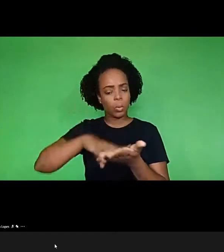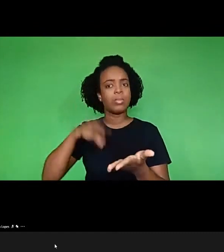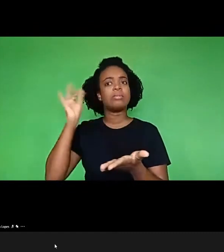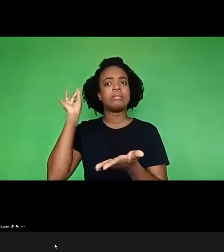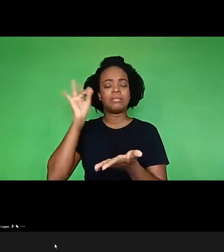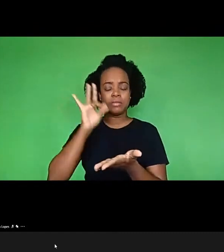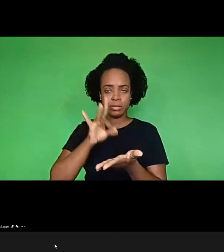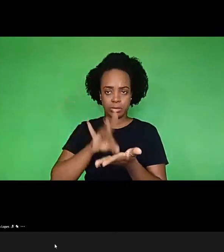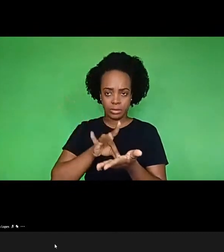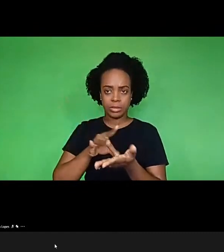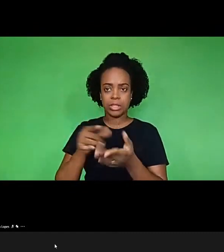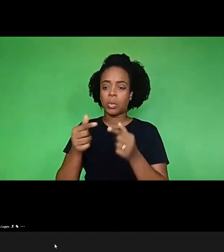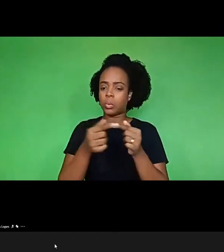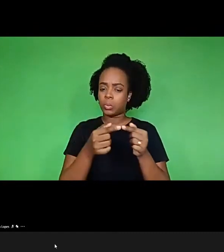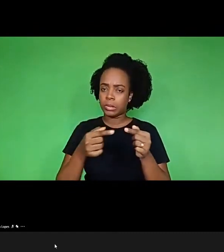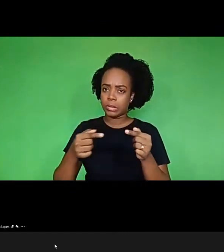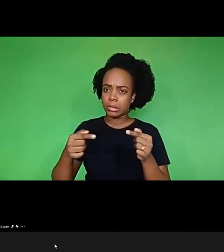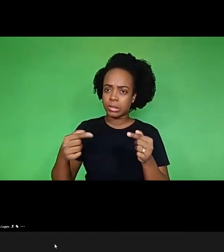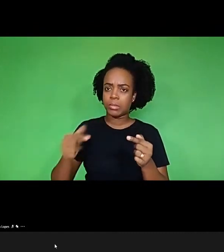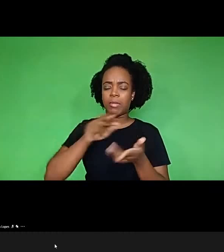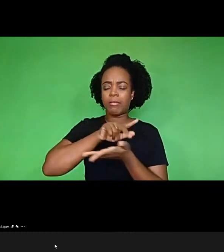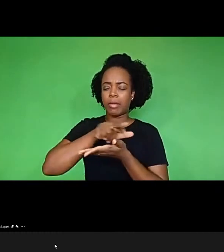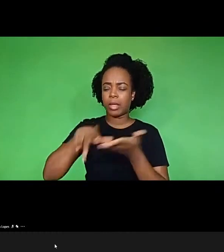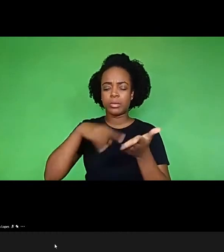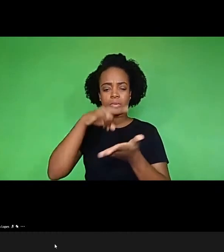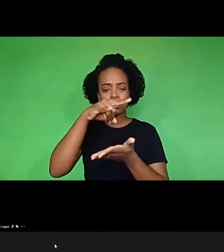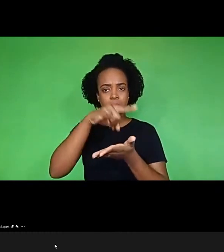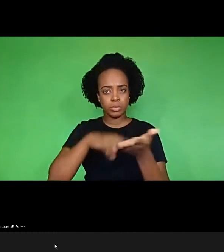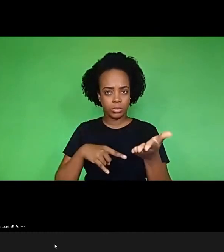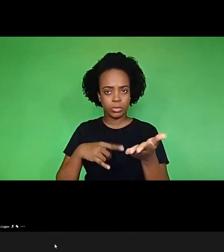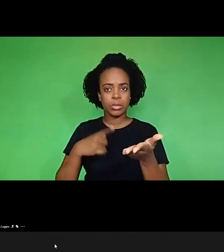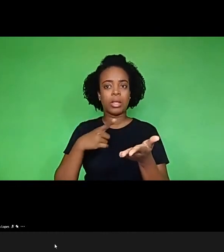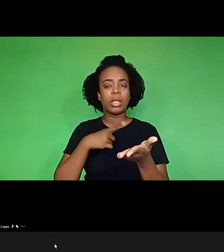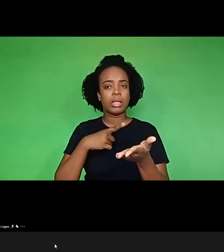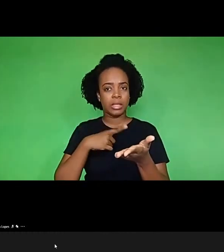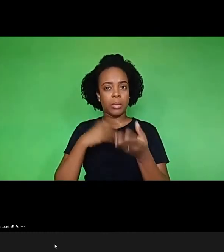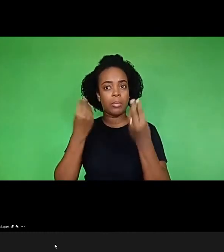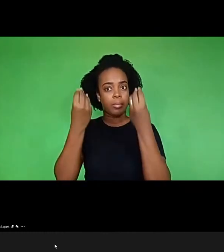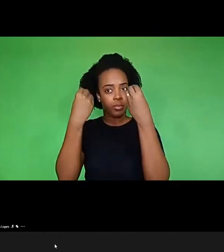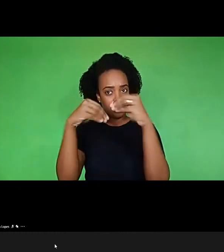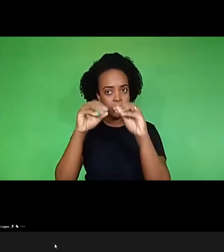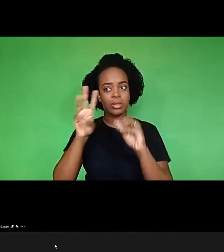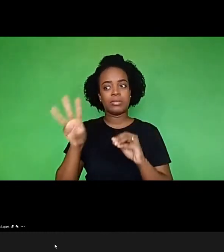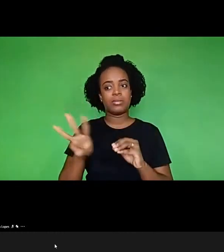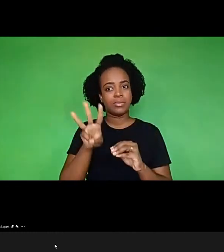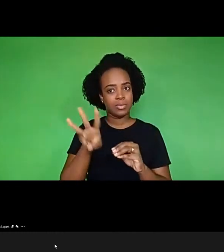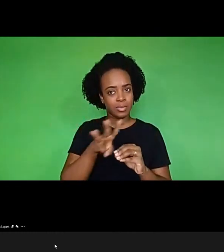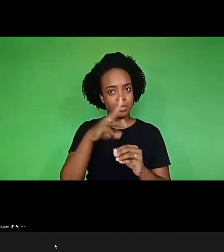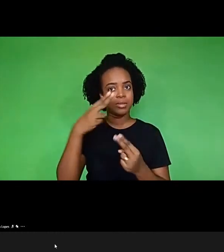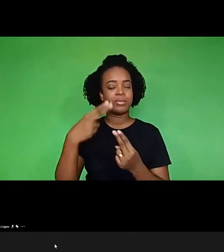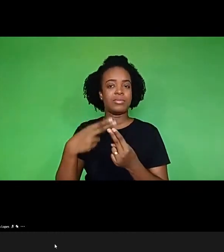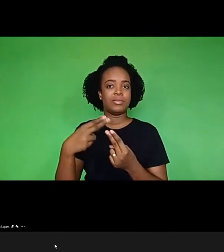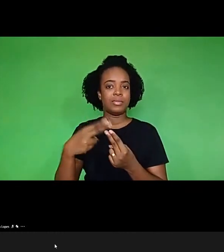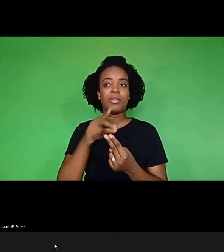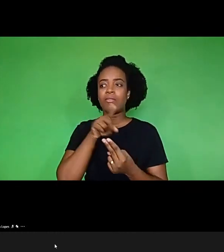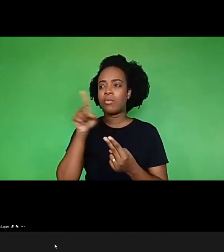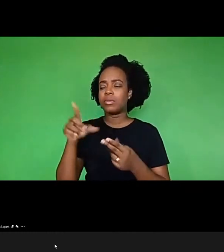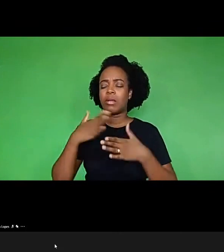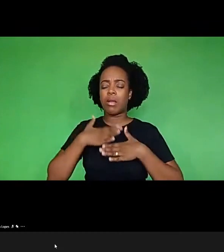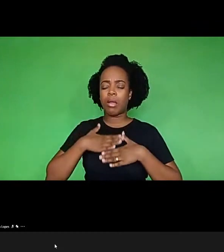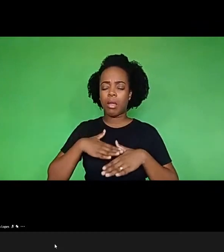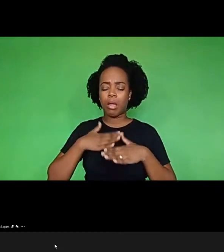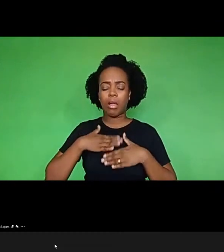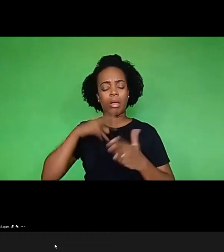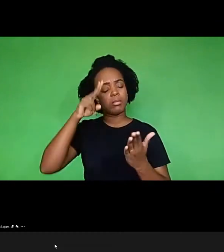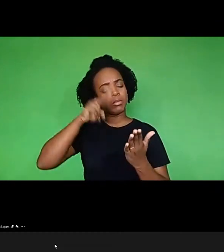citar aqui, a gente vai pedir que coloque lá no site, que vocês possam ler com calma, possam acompanhar.